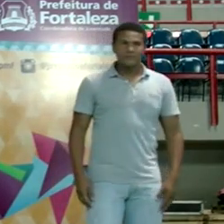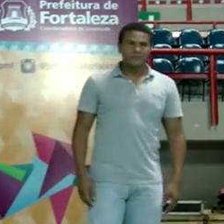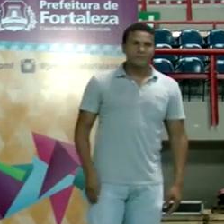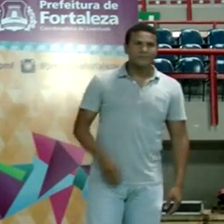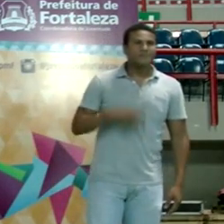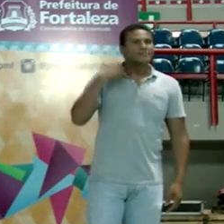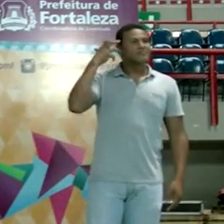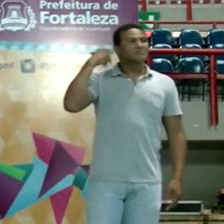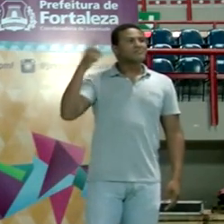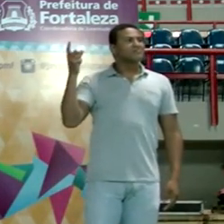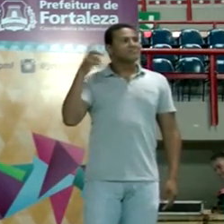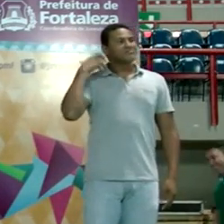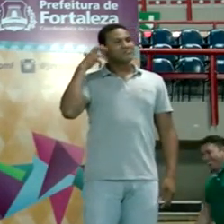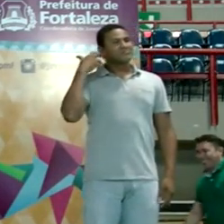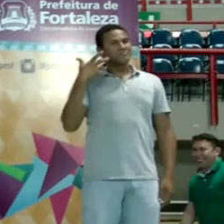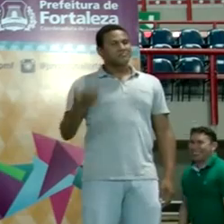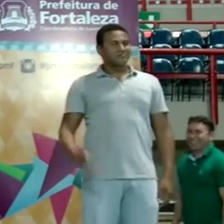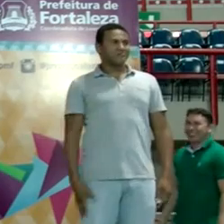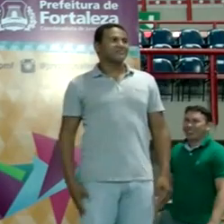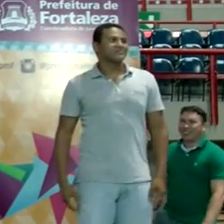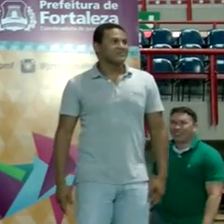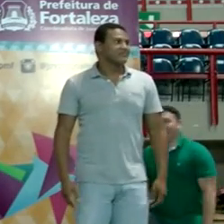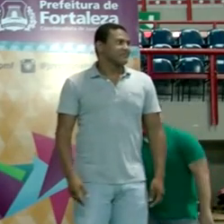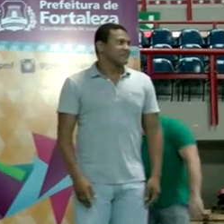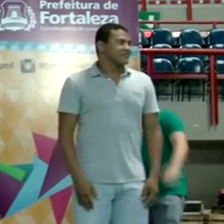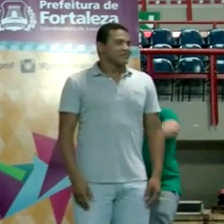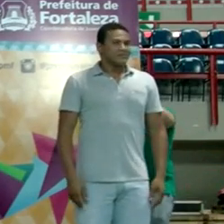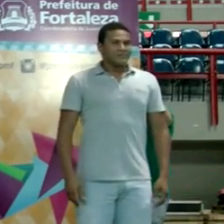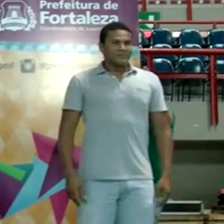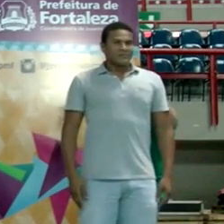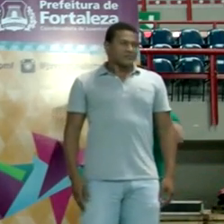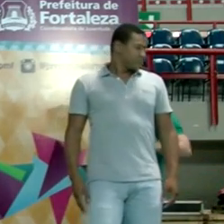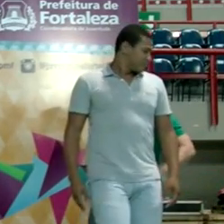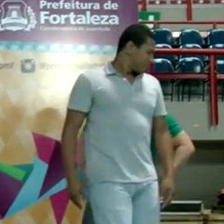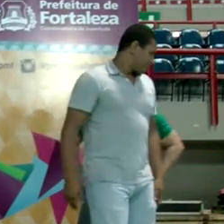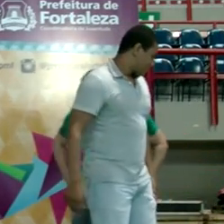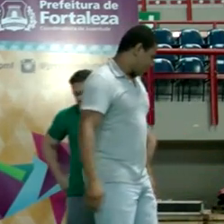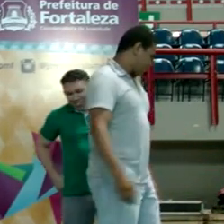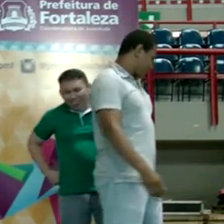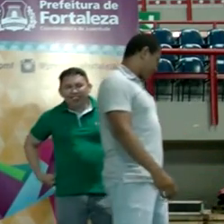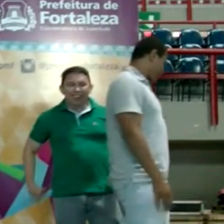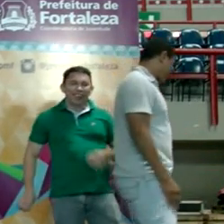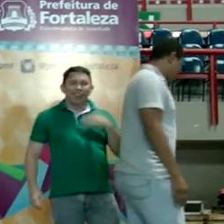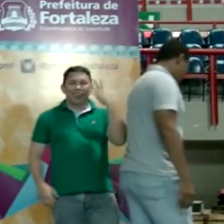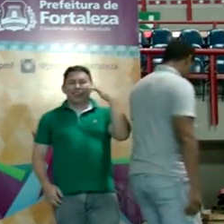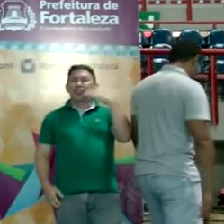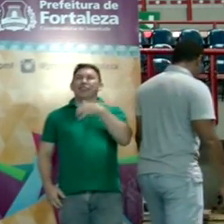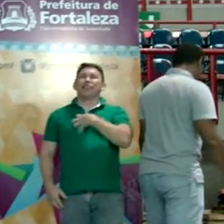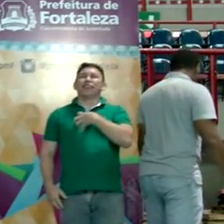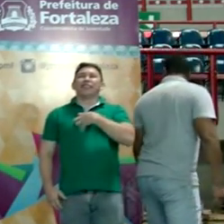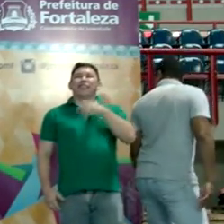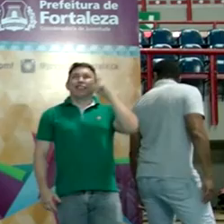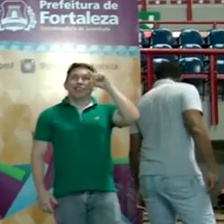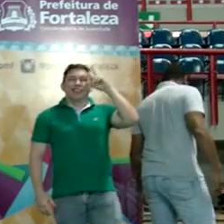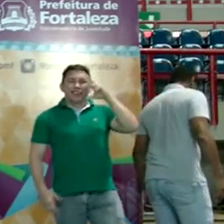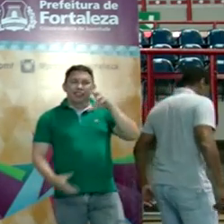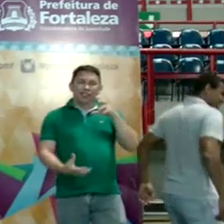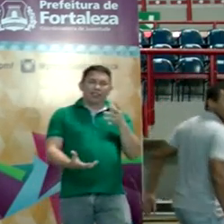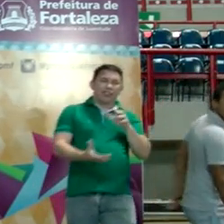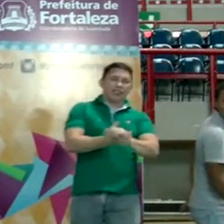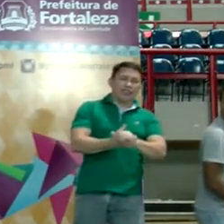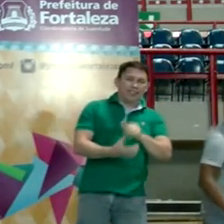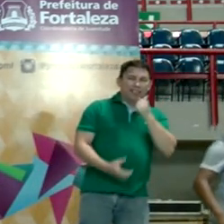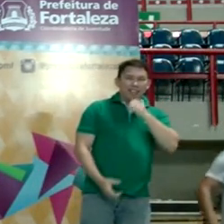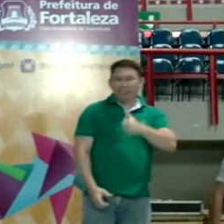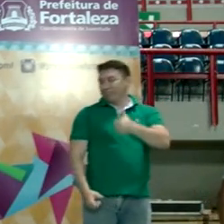Oh, rapaz. Agora sim, viu? Lembrei da minha esposa agora nesse momento. Já que a gente tá...